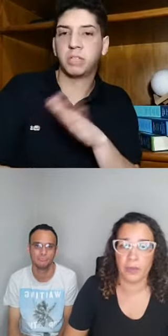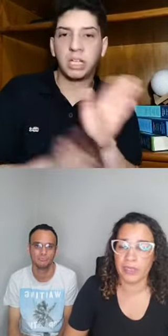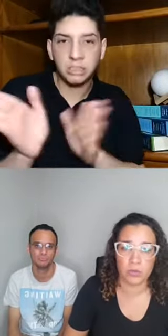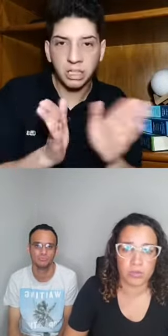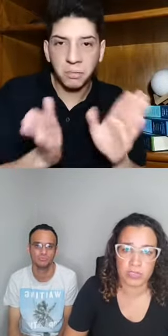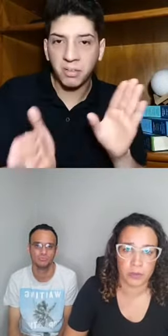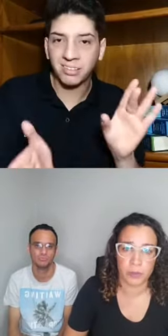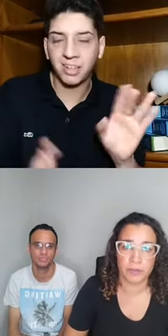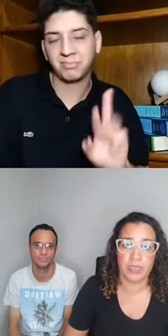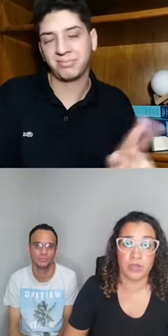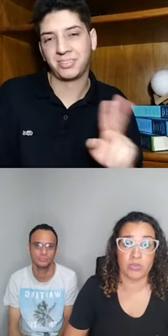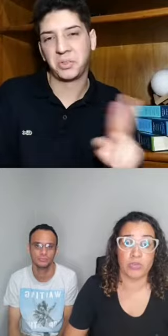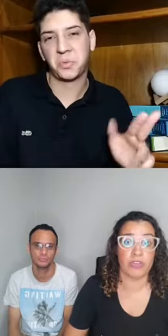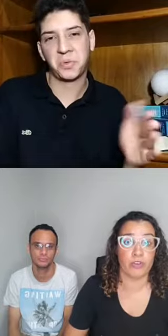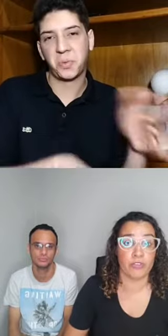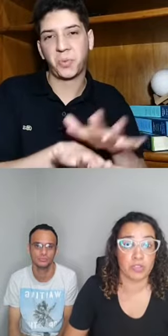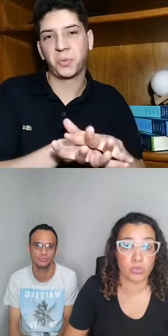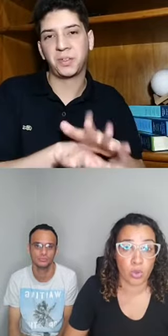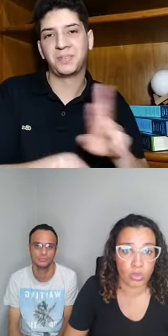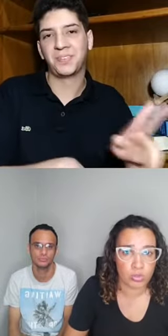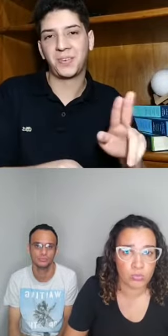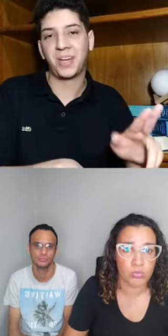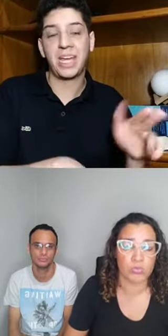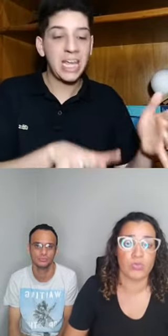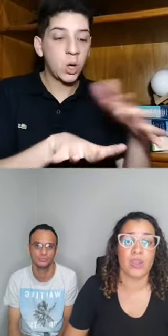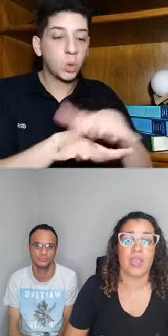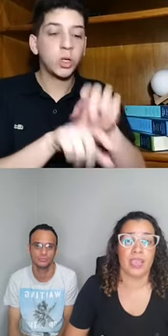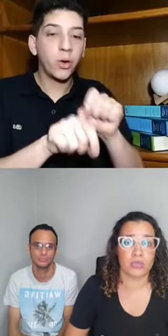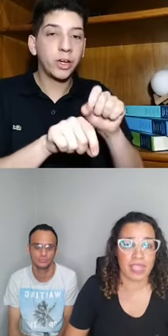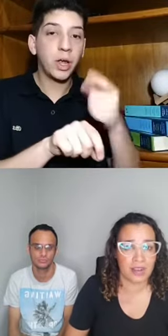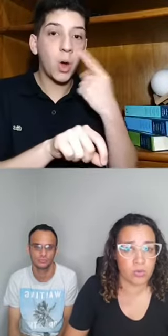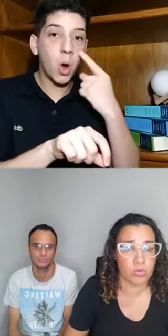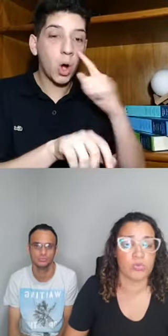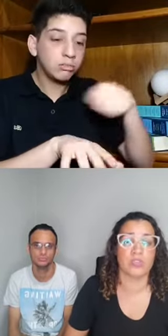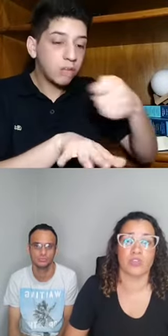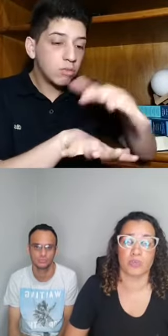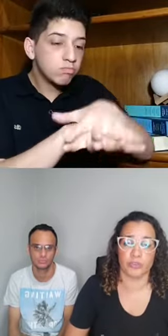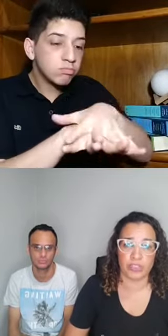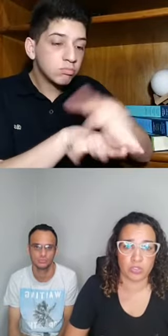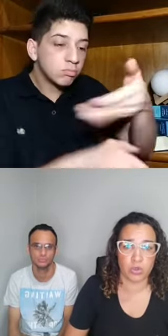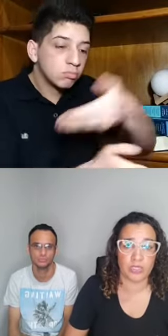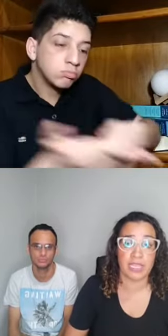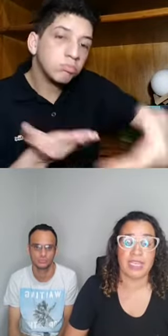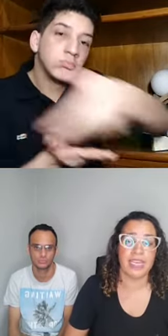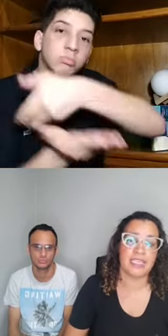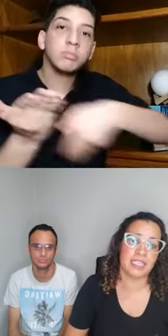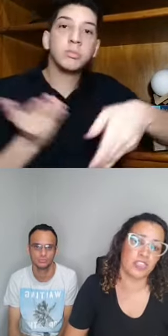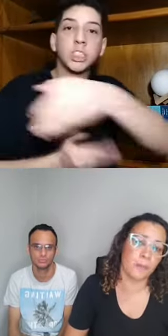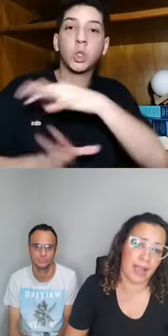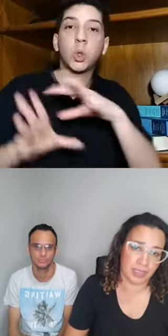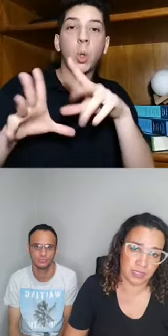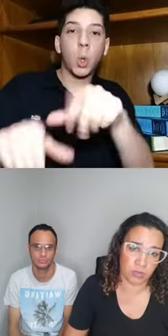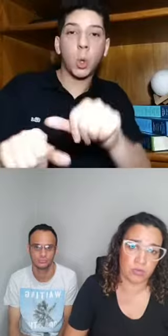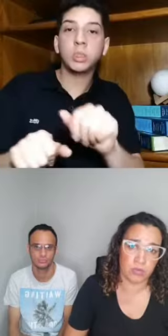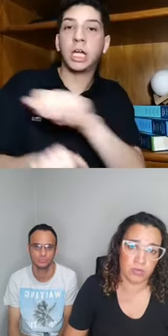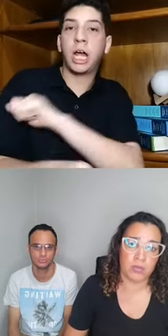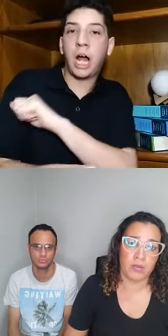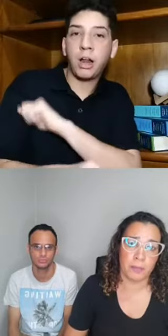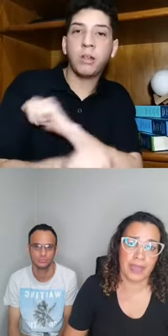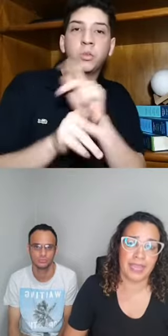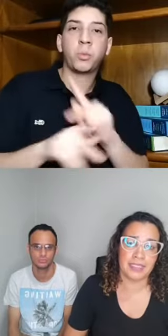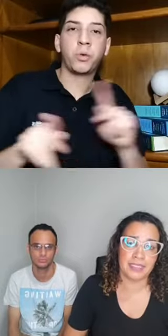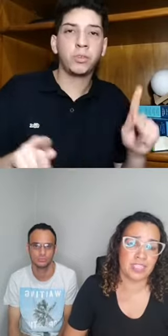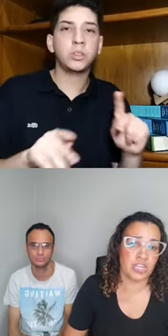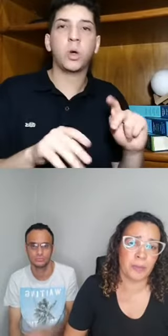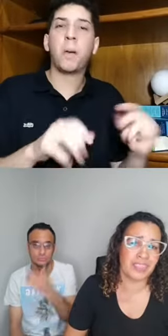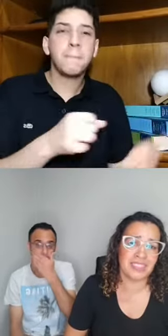isso para mim não é inclusão. Inclusão é envolver todo mundo, é os alunos, é os professores, nem que seja o básico.